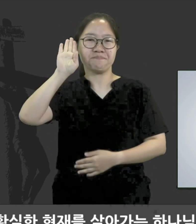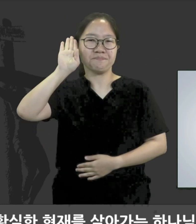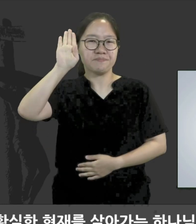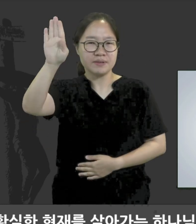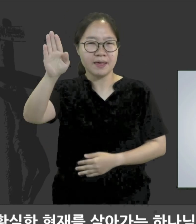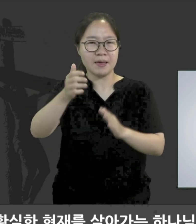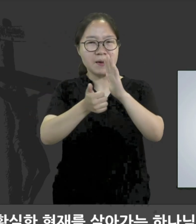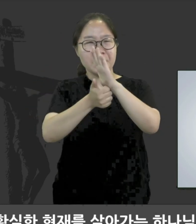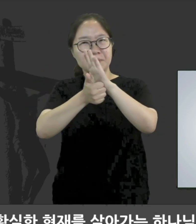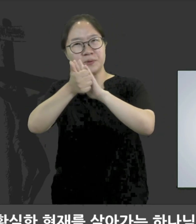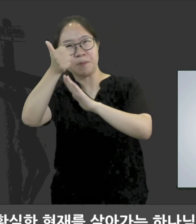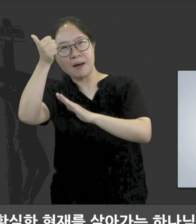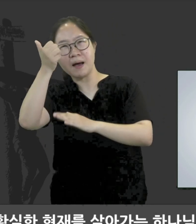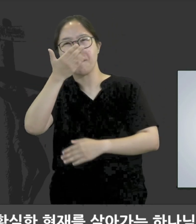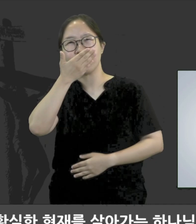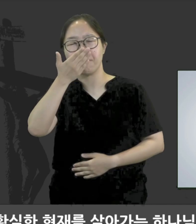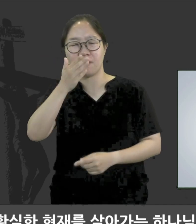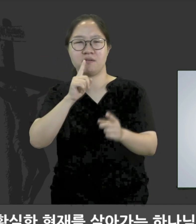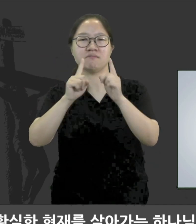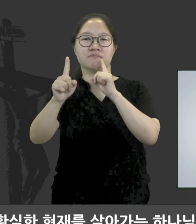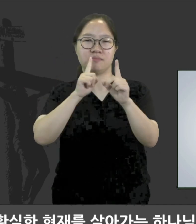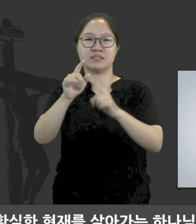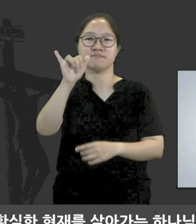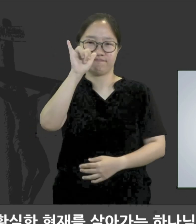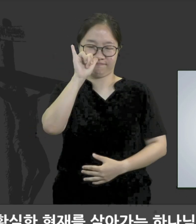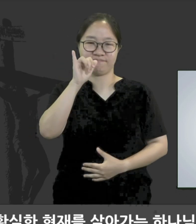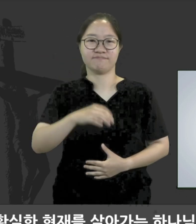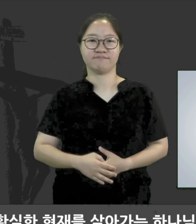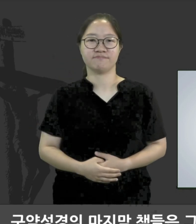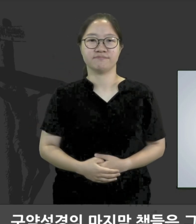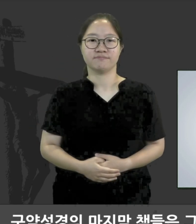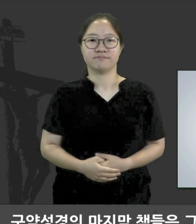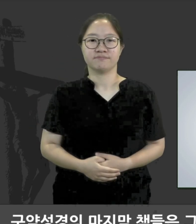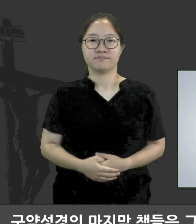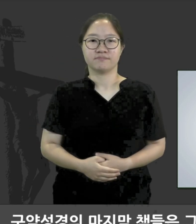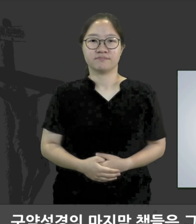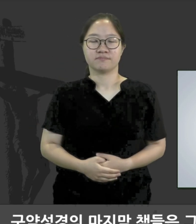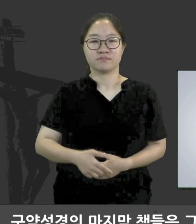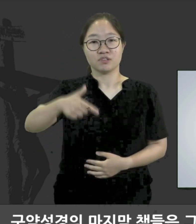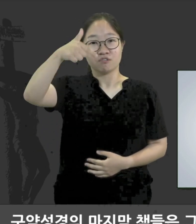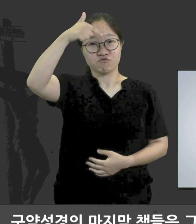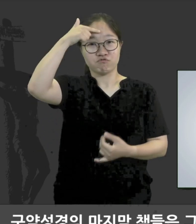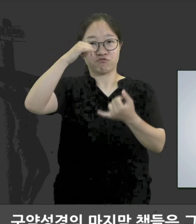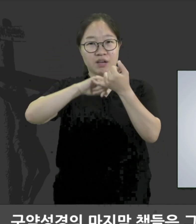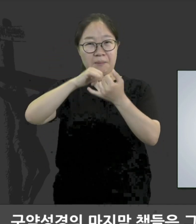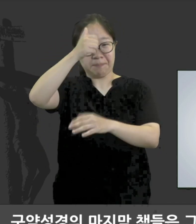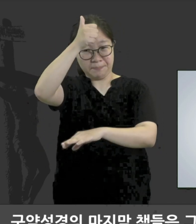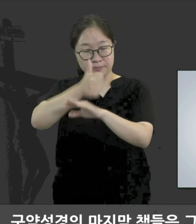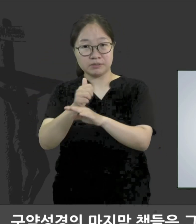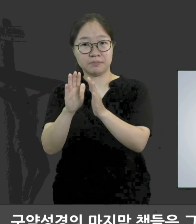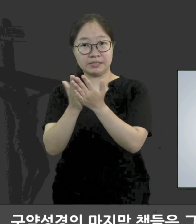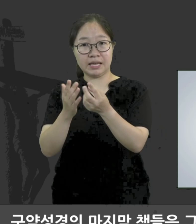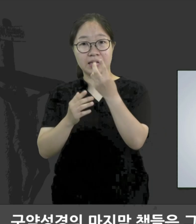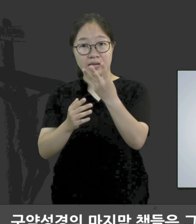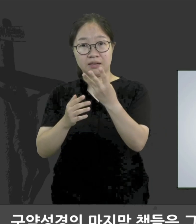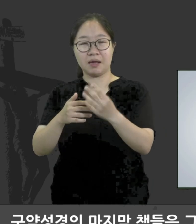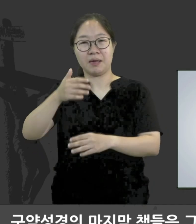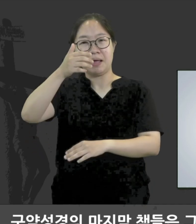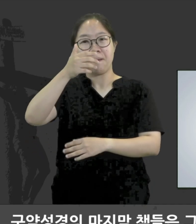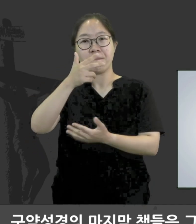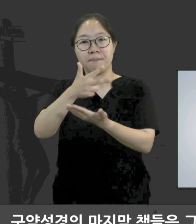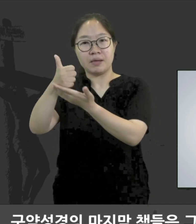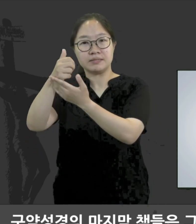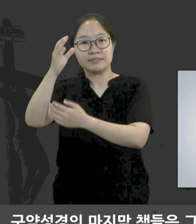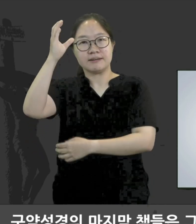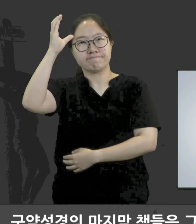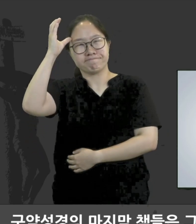바라보고 소망을 품도록 하는 말씀이 있기 때문이죠. 구약 성경의 마지막 책들은 메시아를